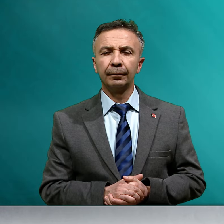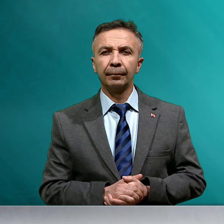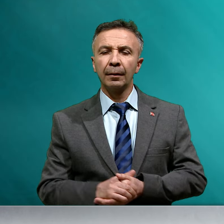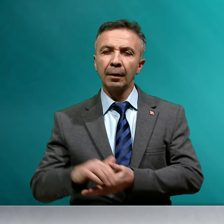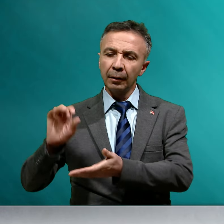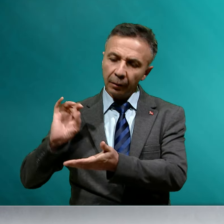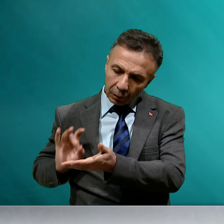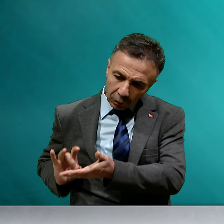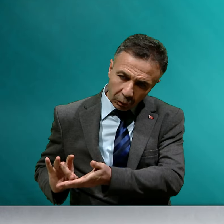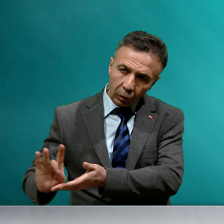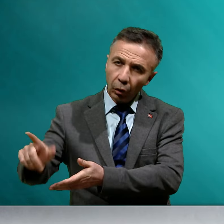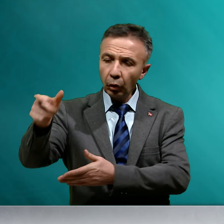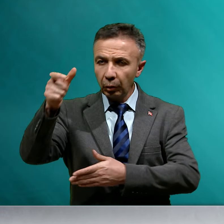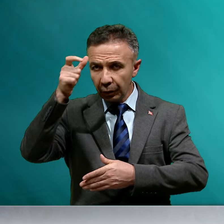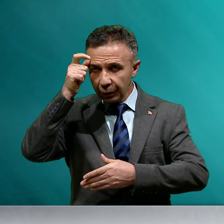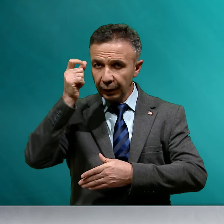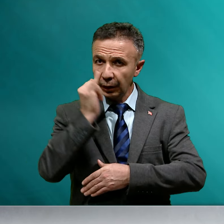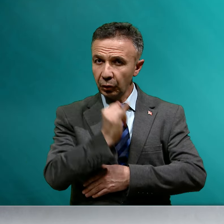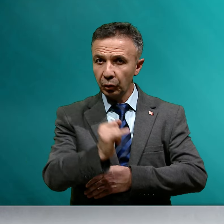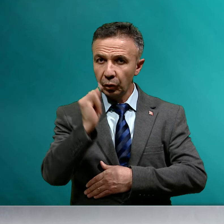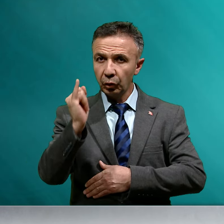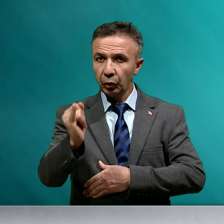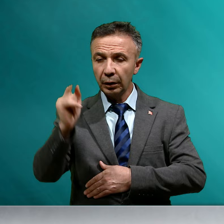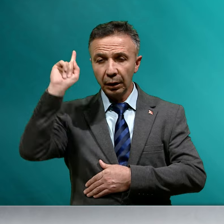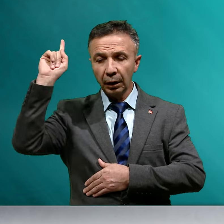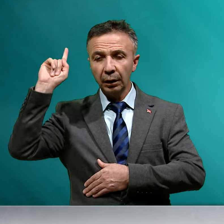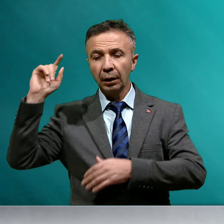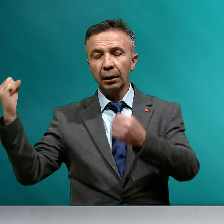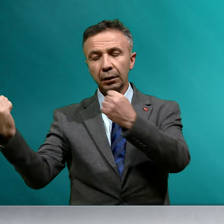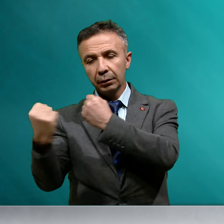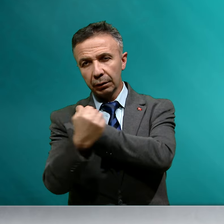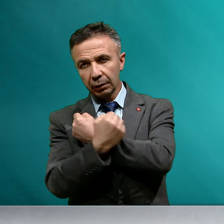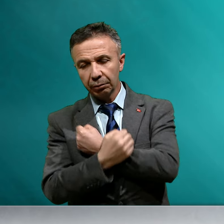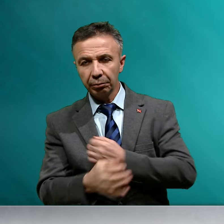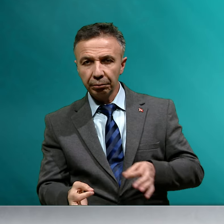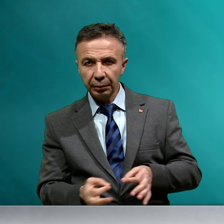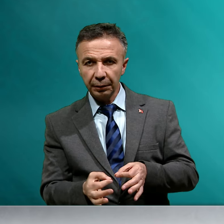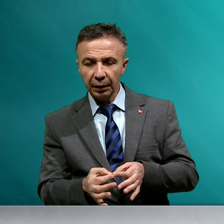Euzu billahi mineşşeytanirracim.